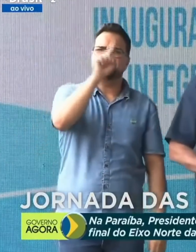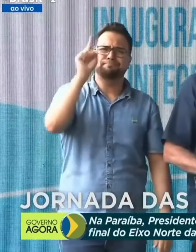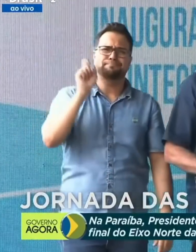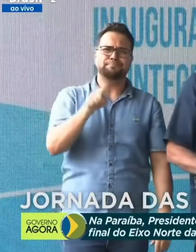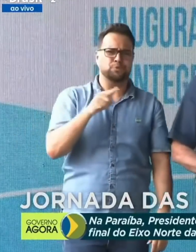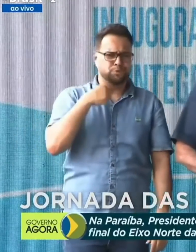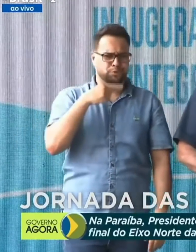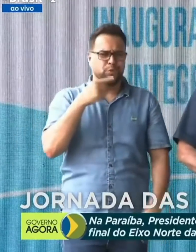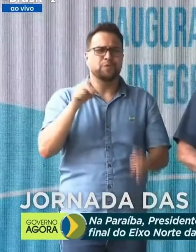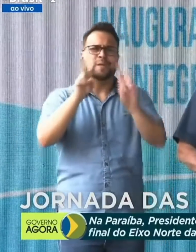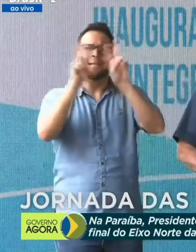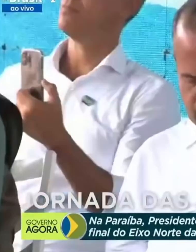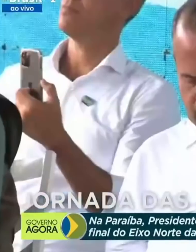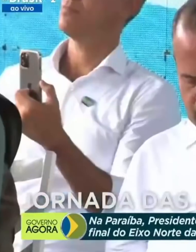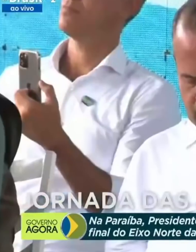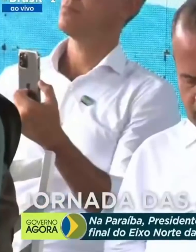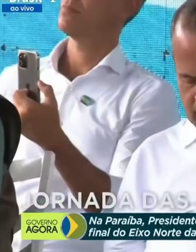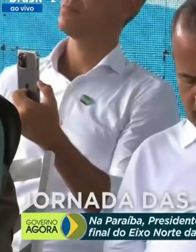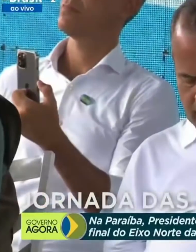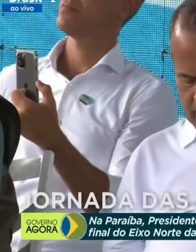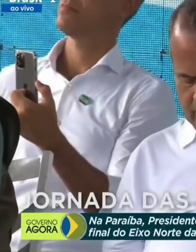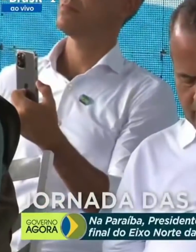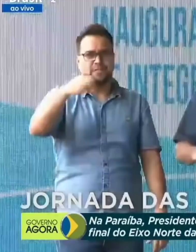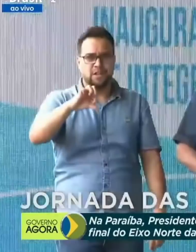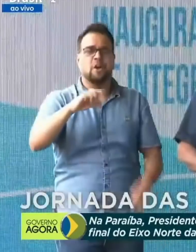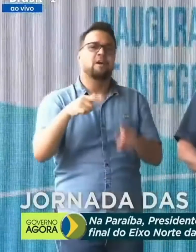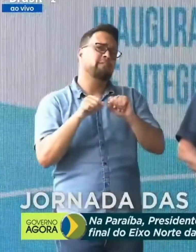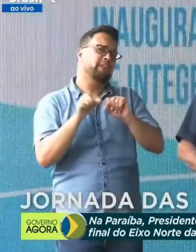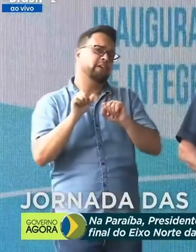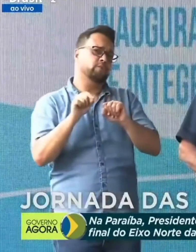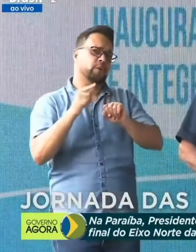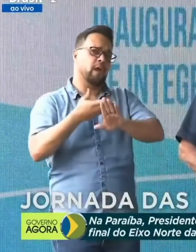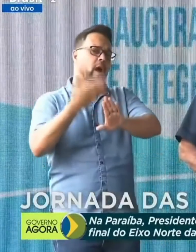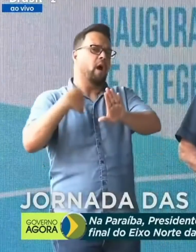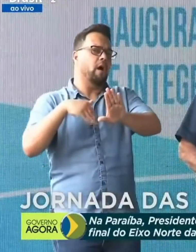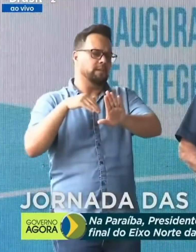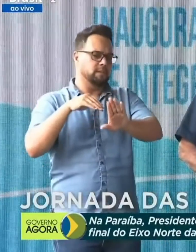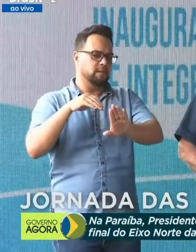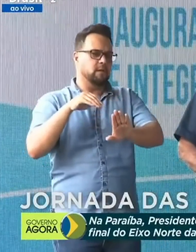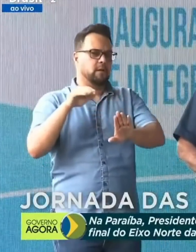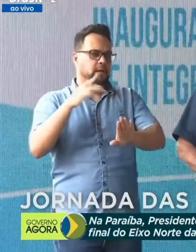da Covid-19. O que que nós fizemos? Começou antes do Queiroga.